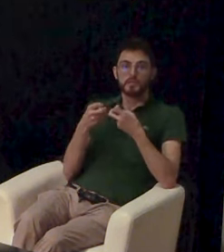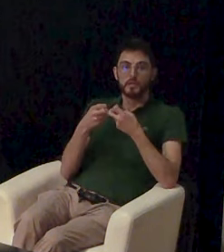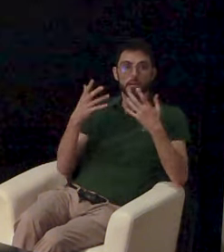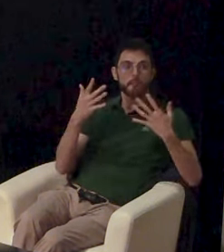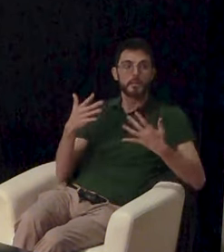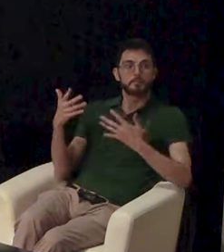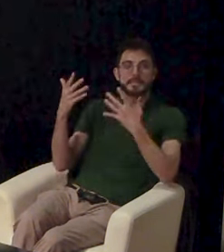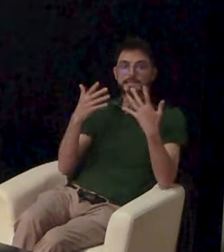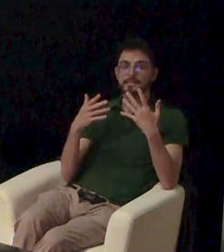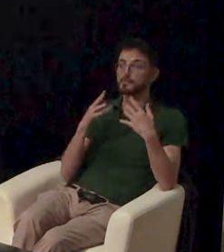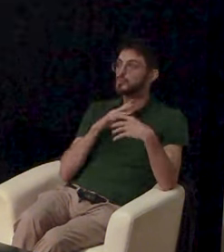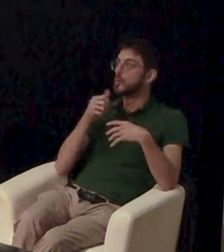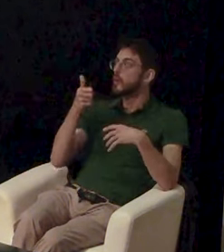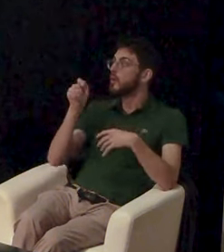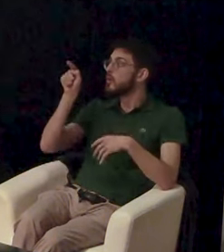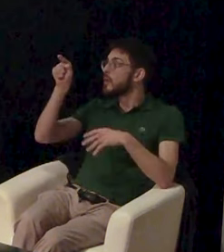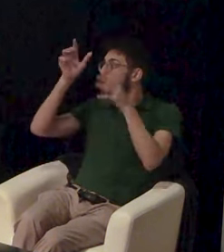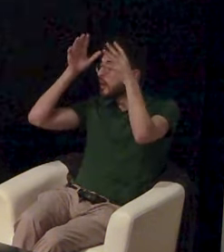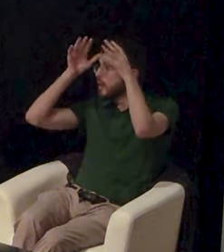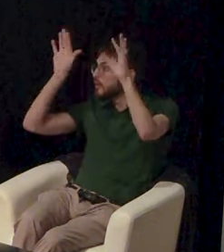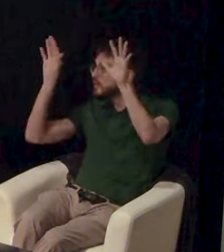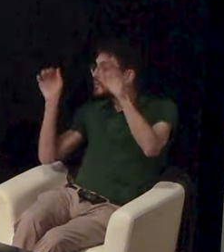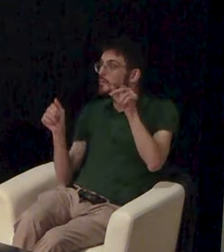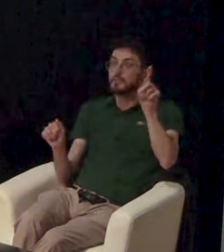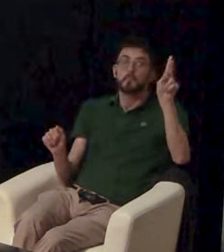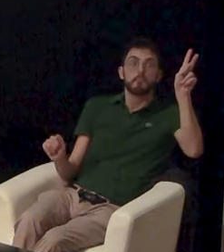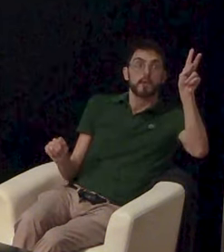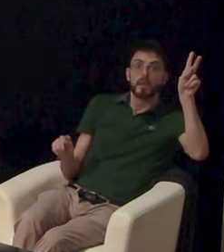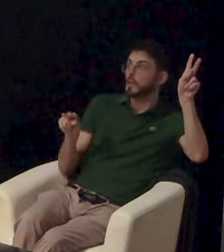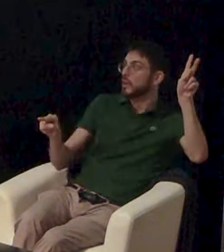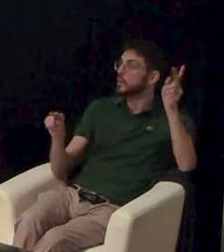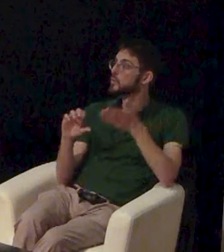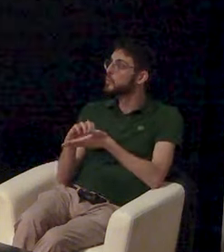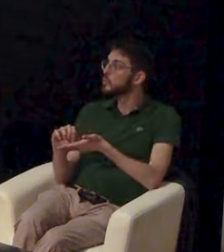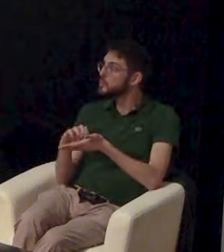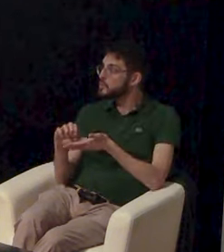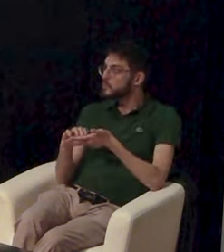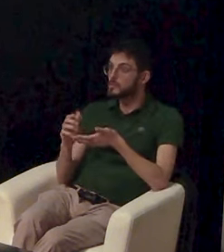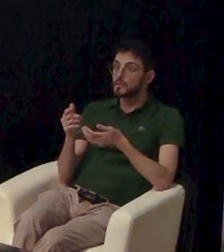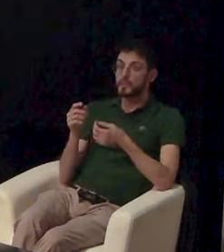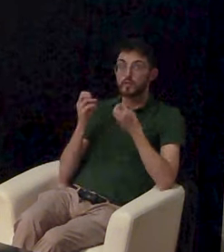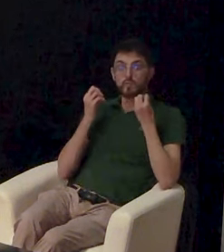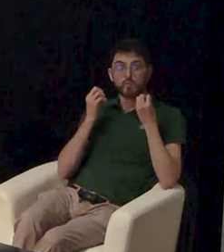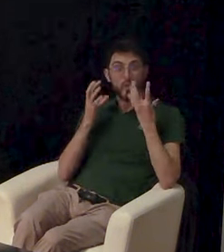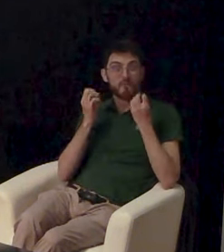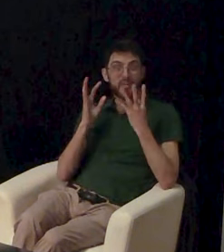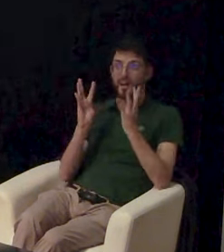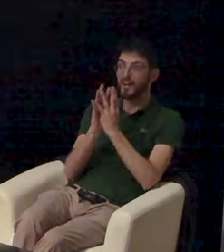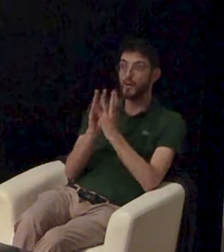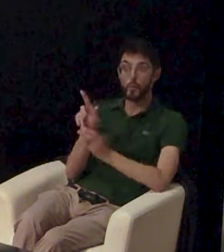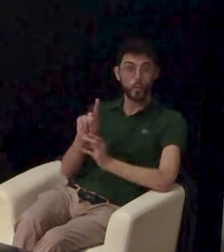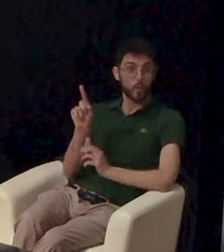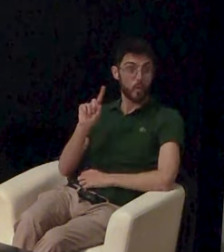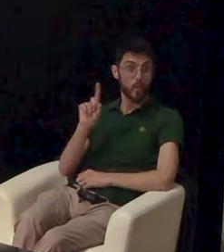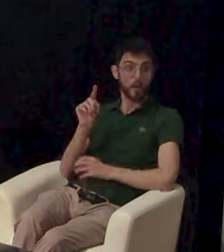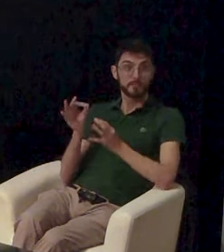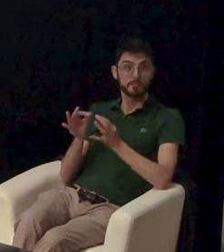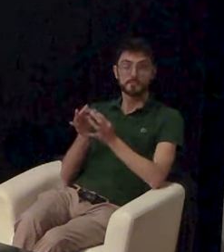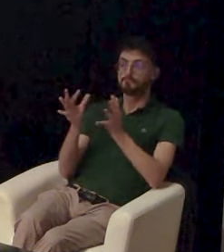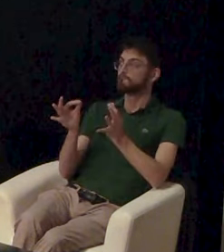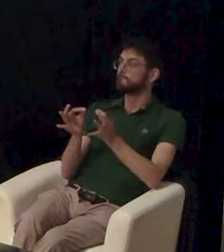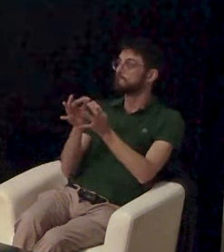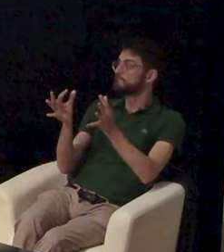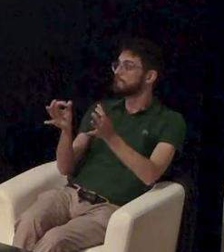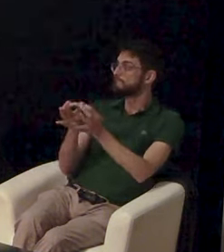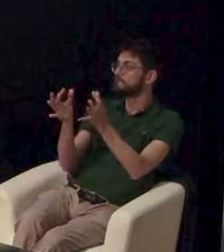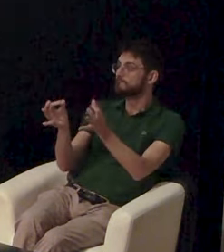études, pas beaucoup, dans les domaines comme les maths, à Rennes, à Paris. Il y en a deux par-ci, par-là,